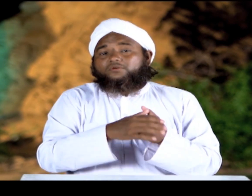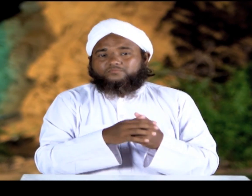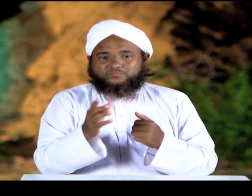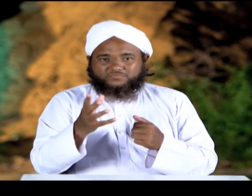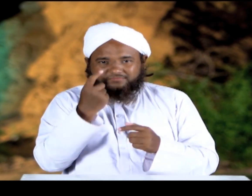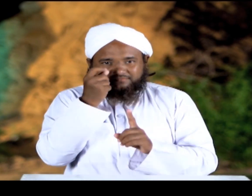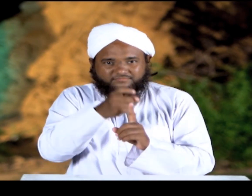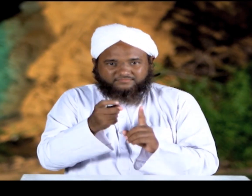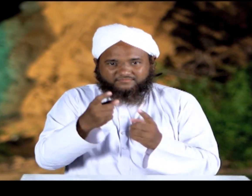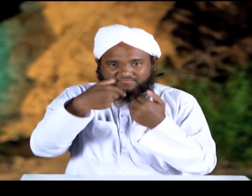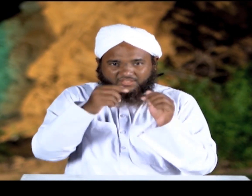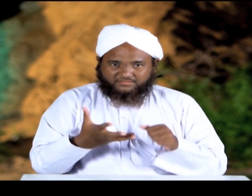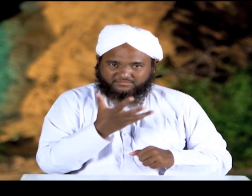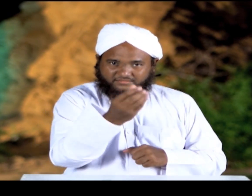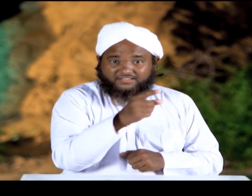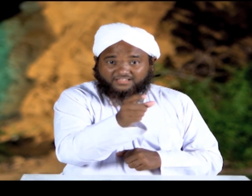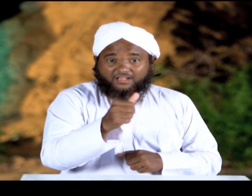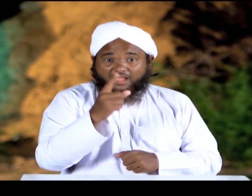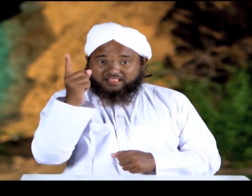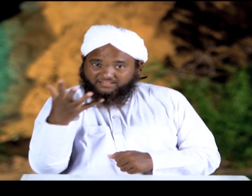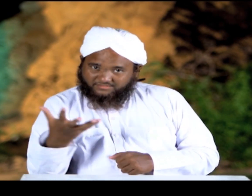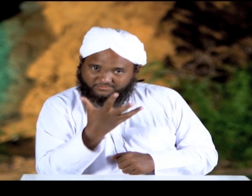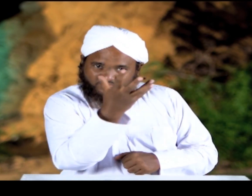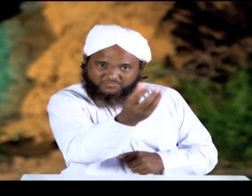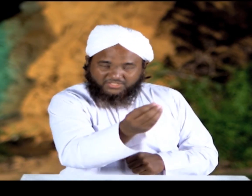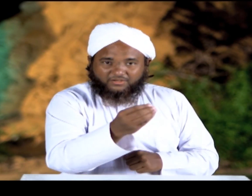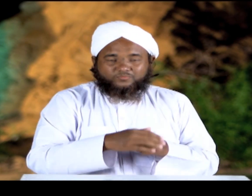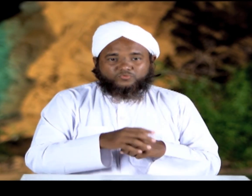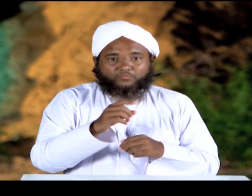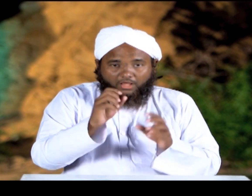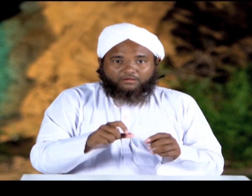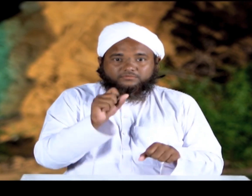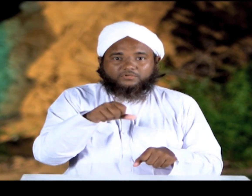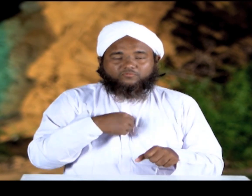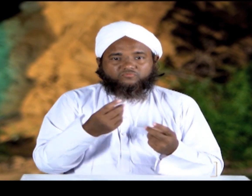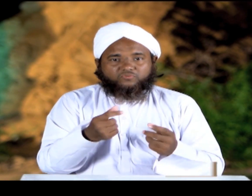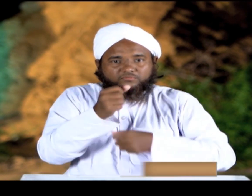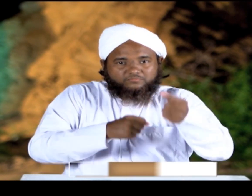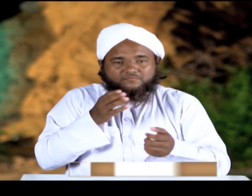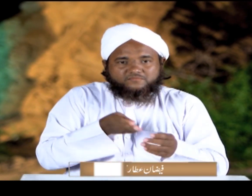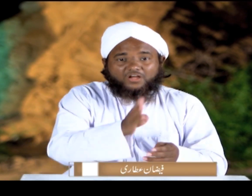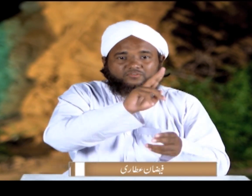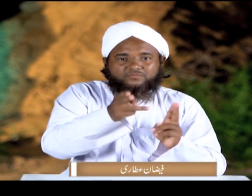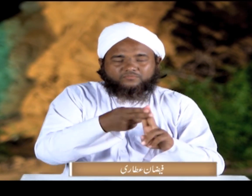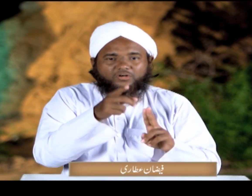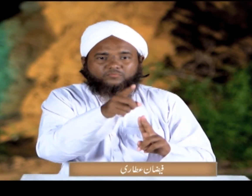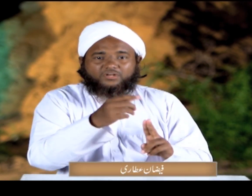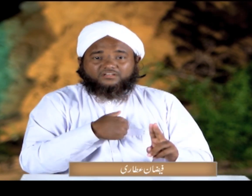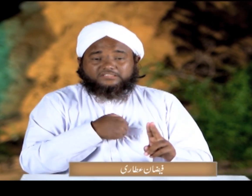پیغام حق سن کر سچے دل سے توبہ کی اور ننگے پاؤں رہنے لگے۔ اسی لیے آپ رحمۃ اللہ علیہ حافی یعنی ننگے پاؤں والا